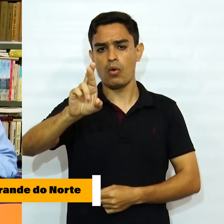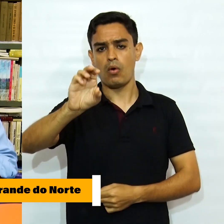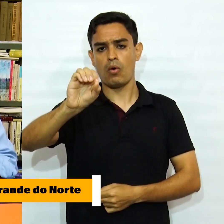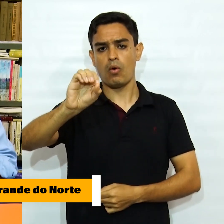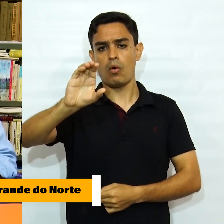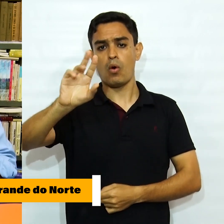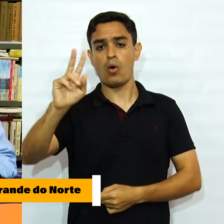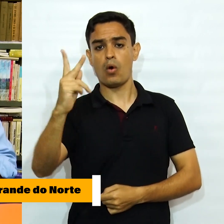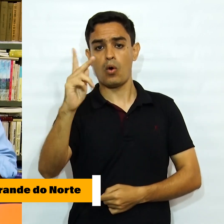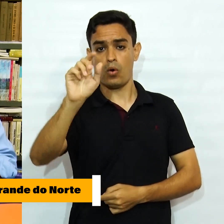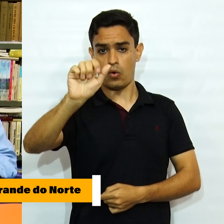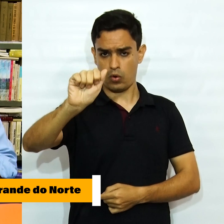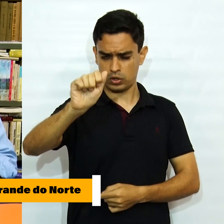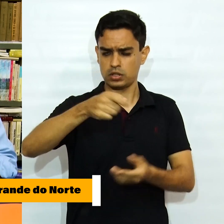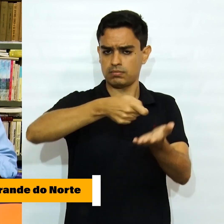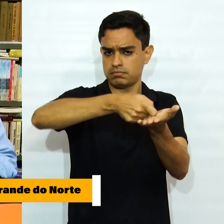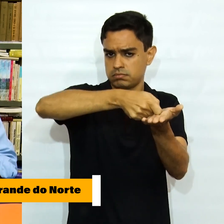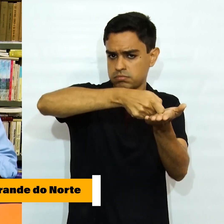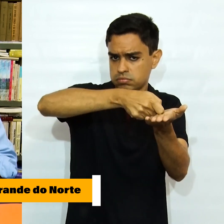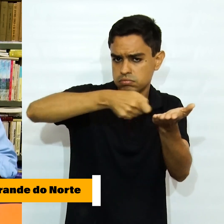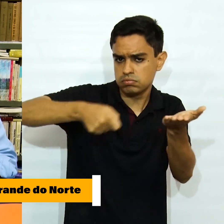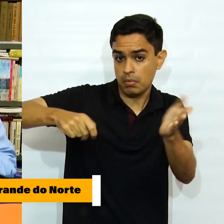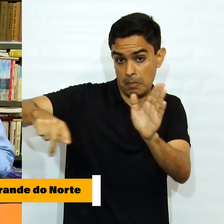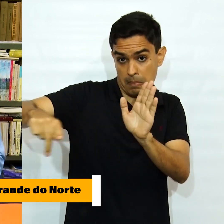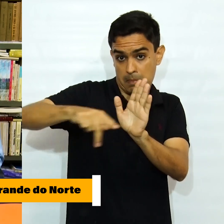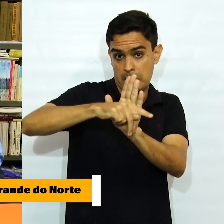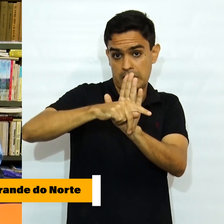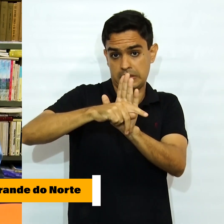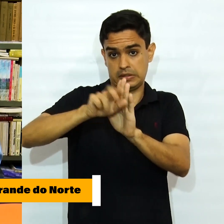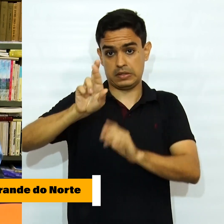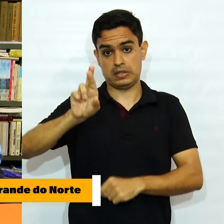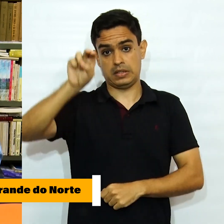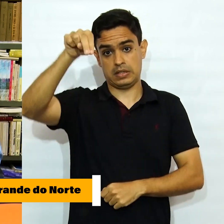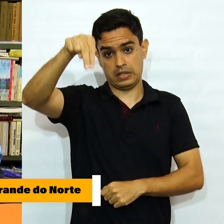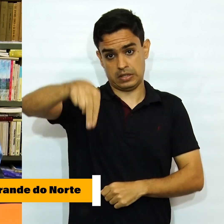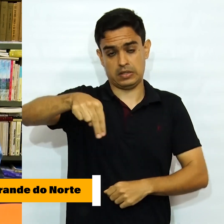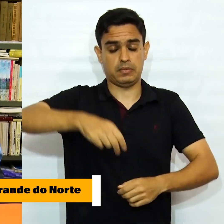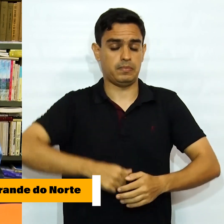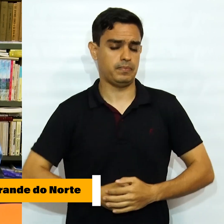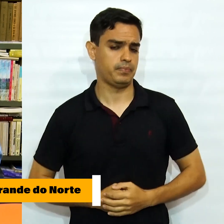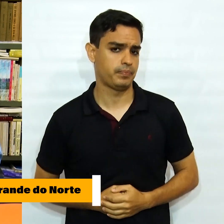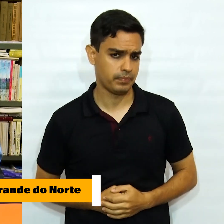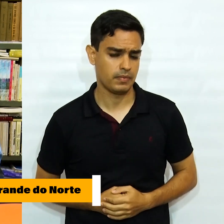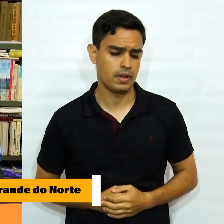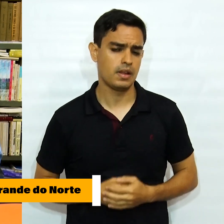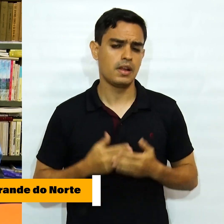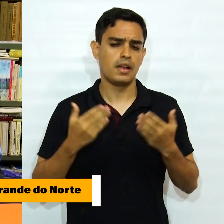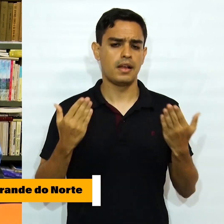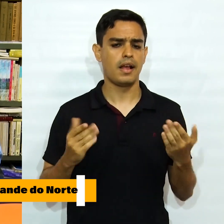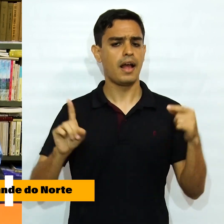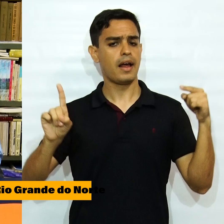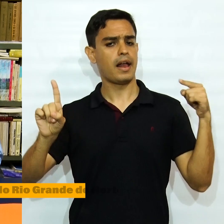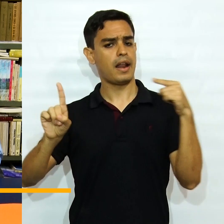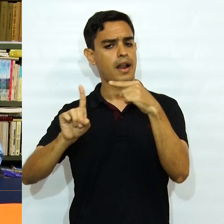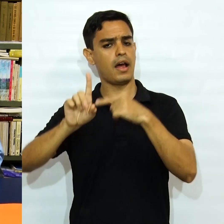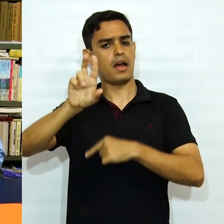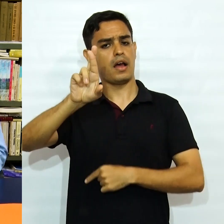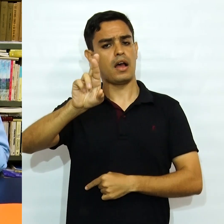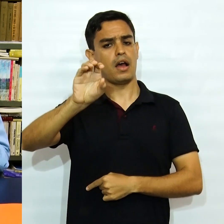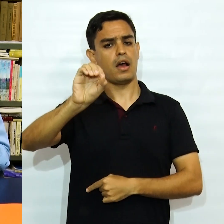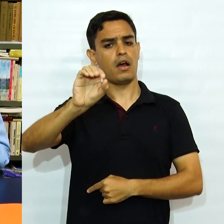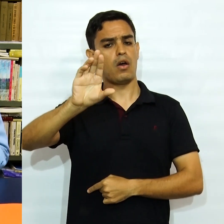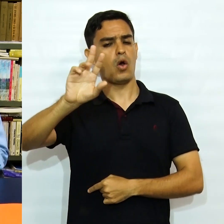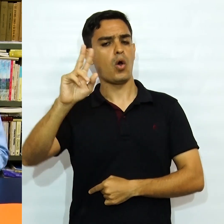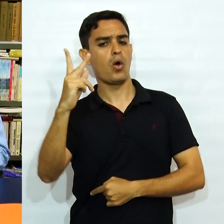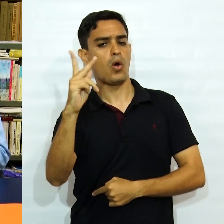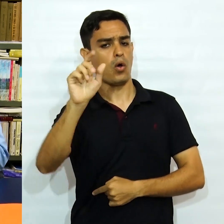escrevesse uma história do Rio Grande do Norte a ideia se justifica na medida em que Rocha Pombo seria digamos o grande